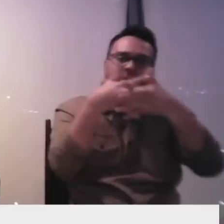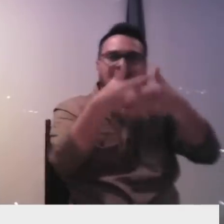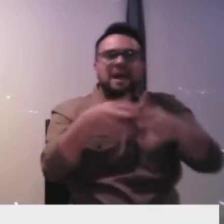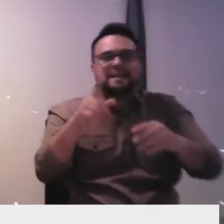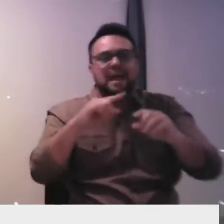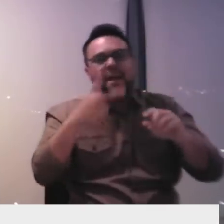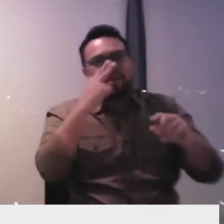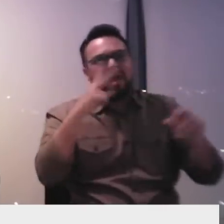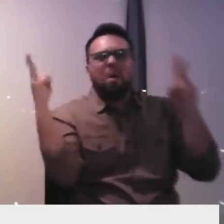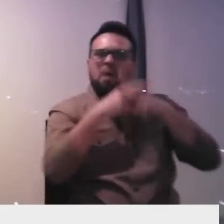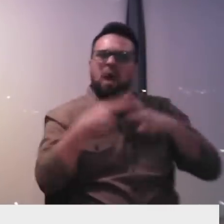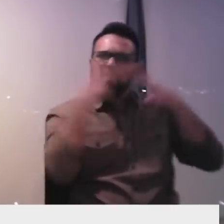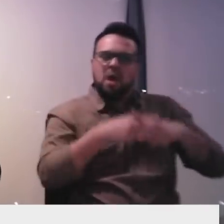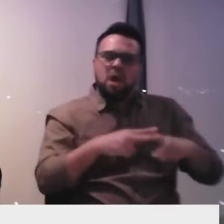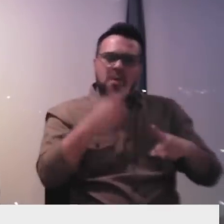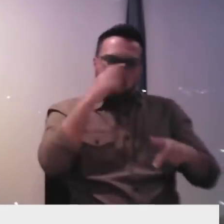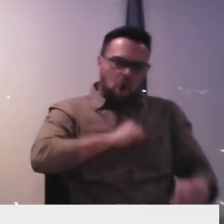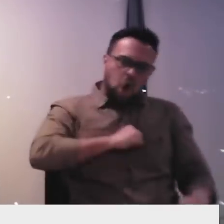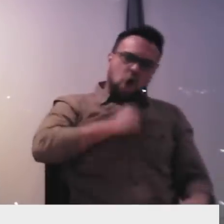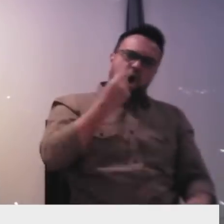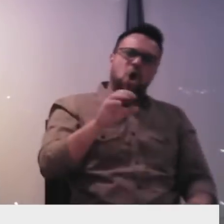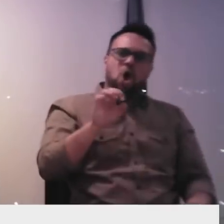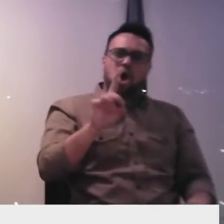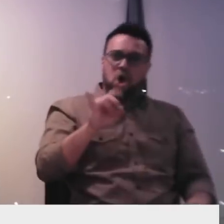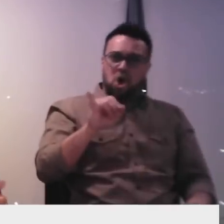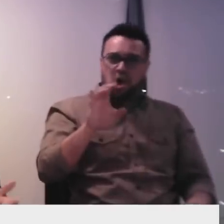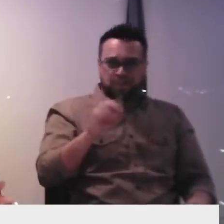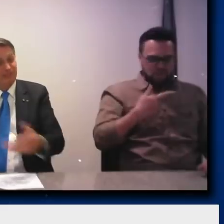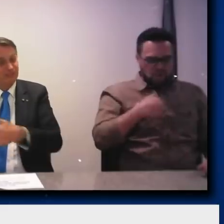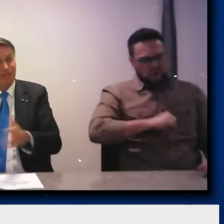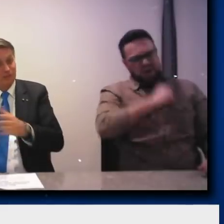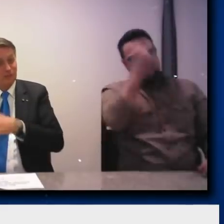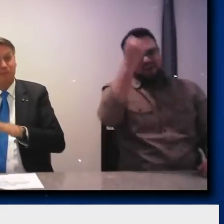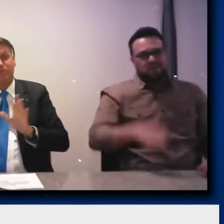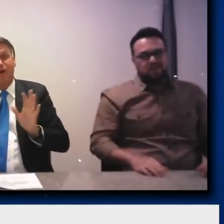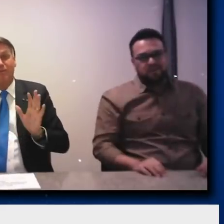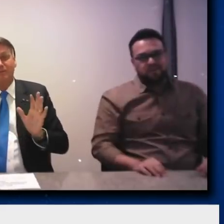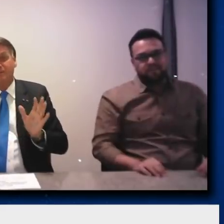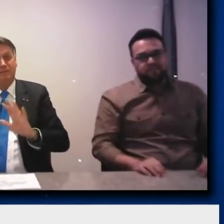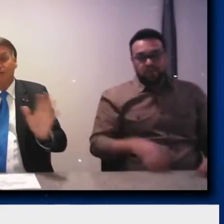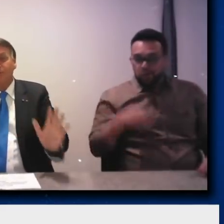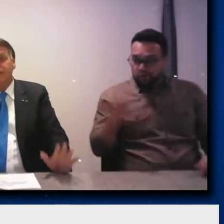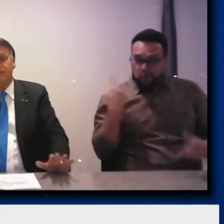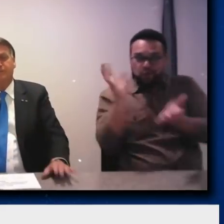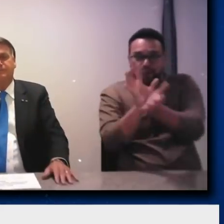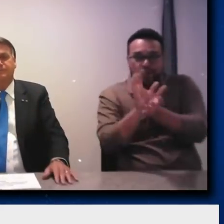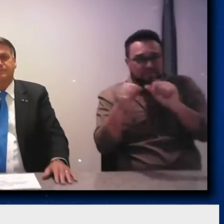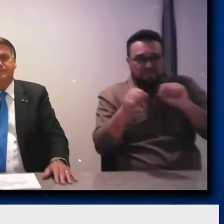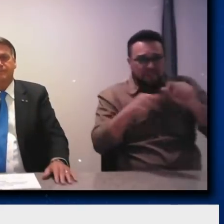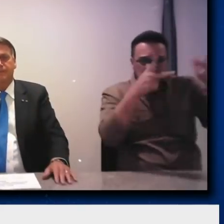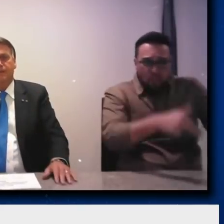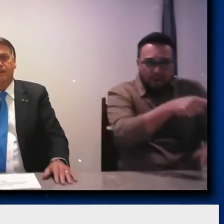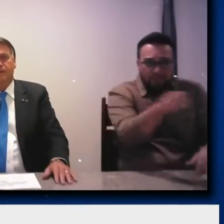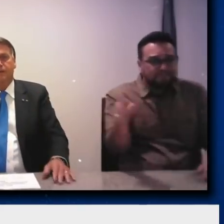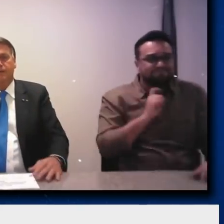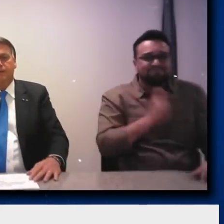agressão. E pro ódio. Para você que nos acompanha pela rádio, fique agora com o fechamento Touro de Ouro. E para